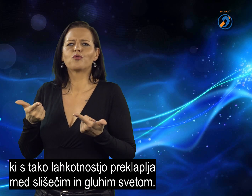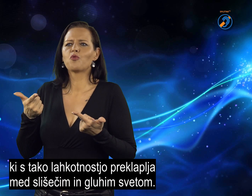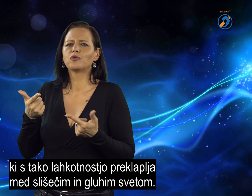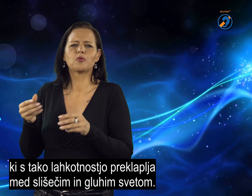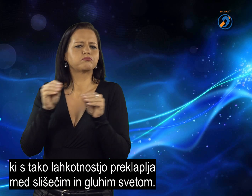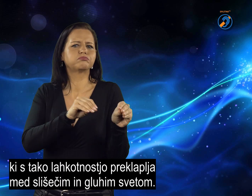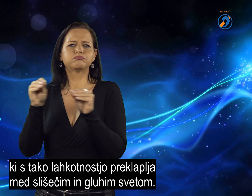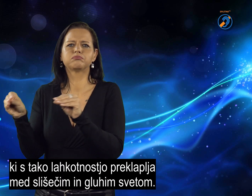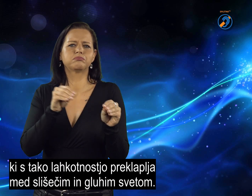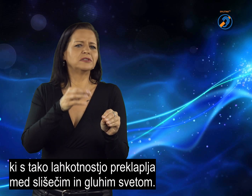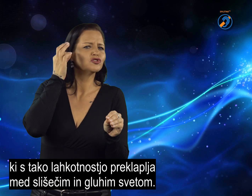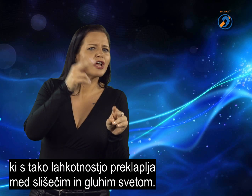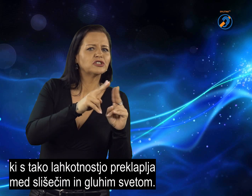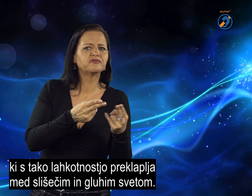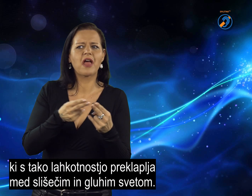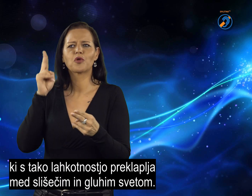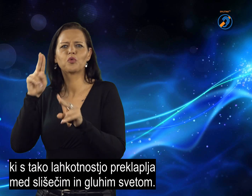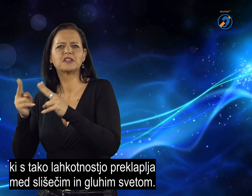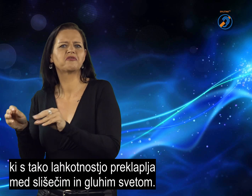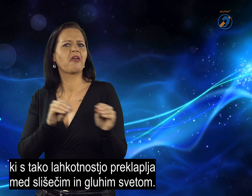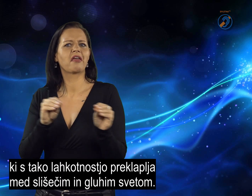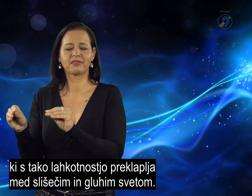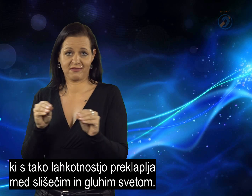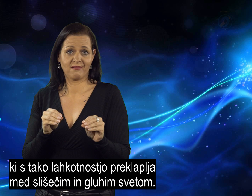preklaplja med slišečim in gluhim svetom.